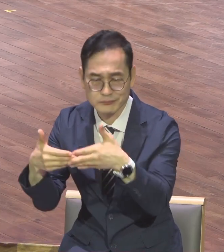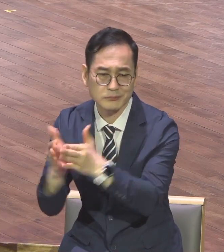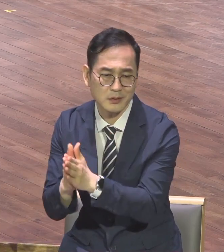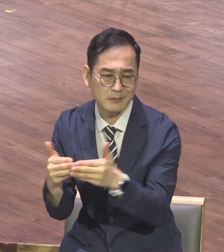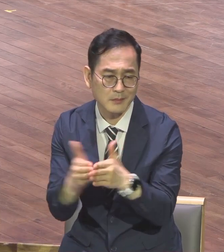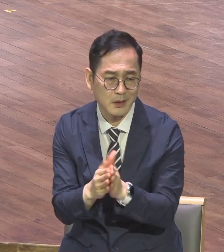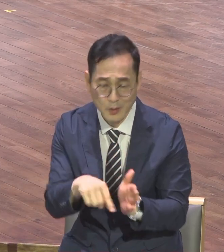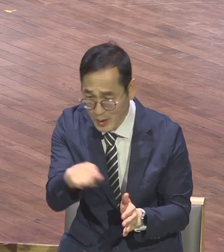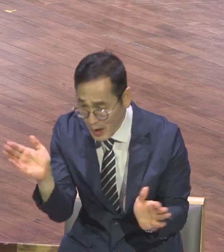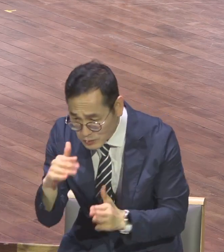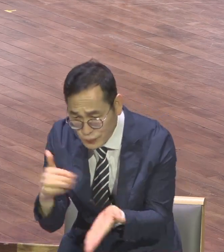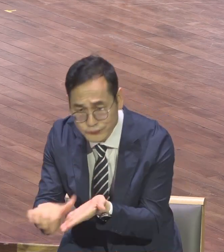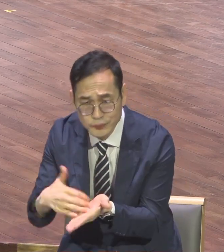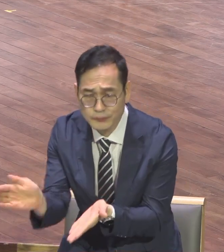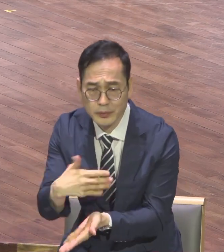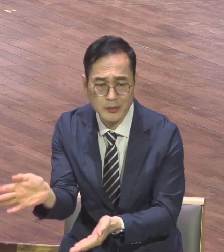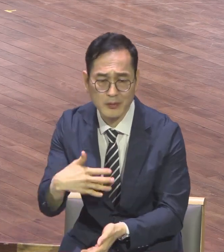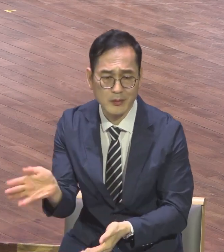이제 교회가